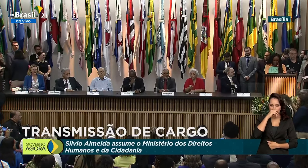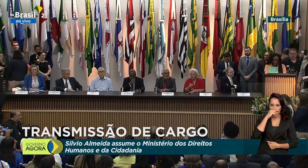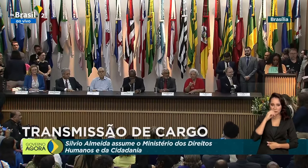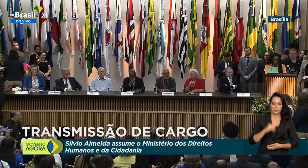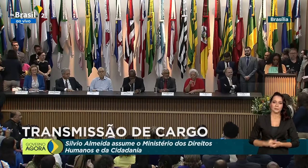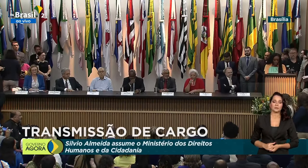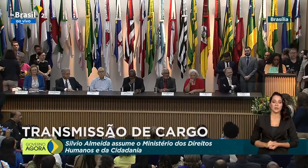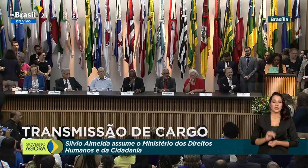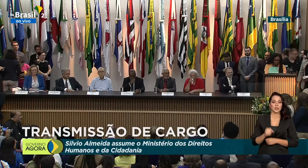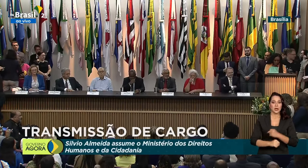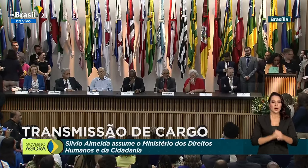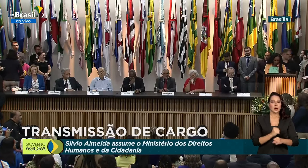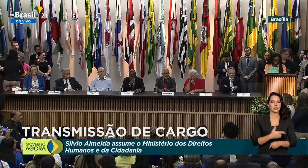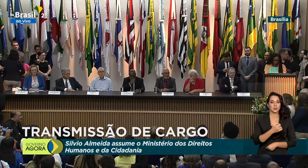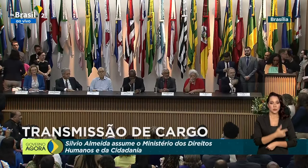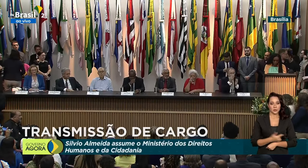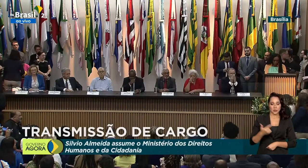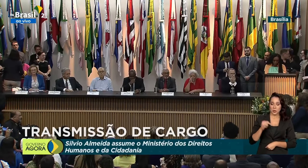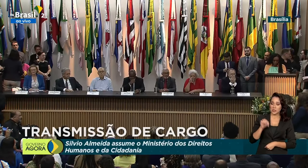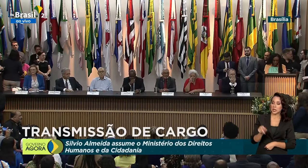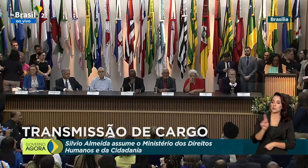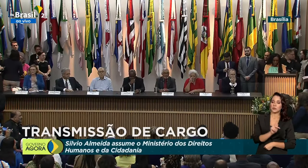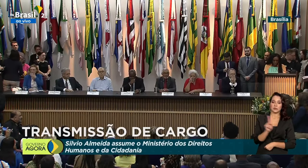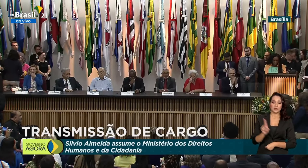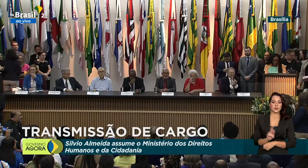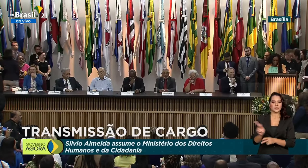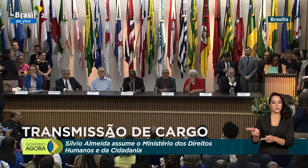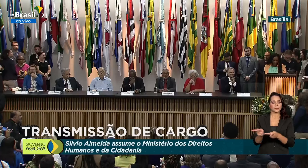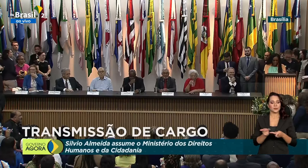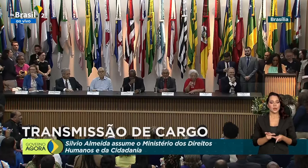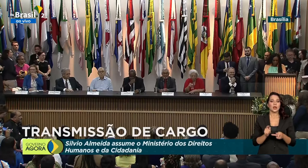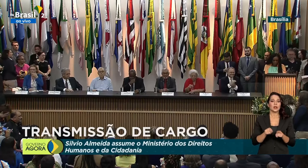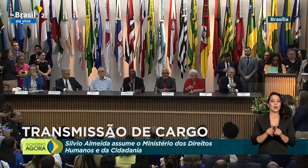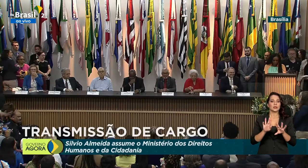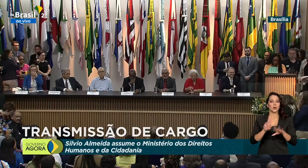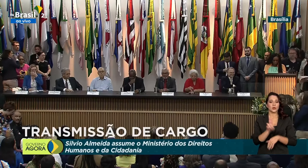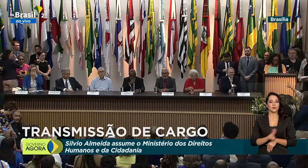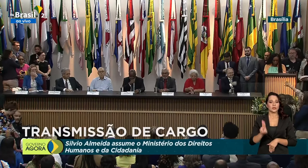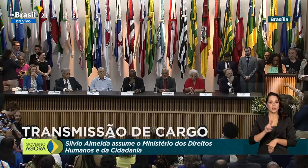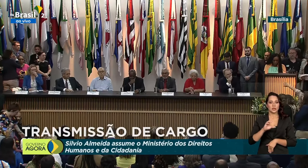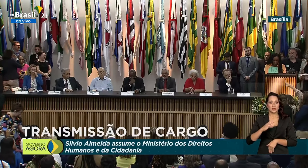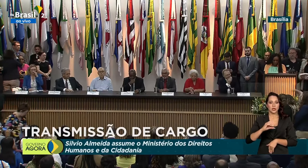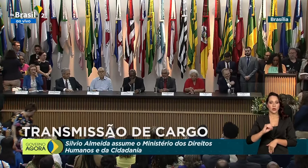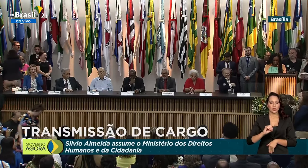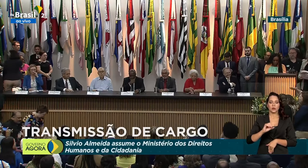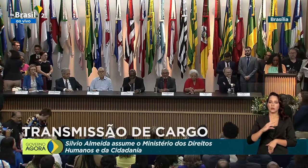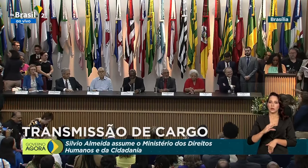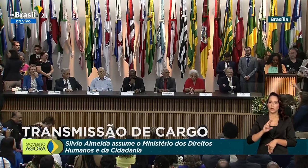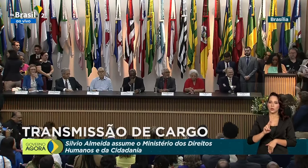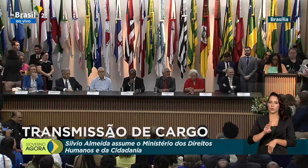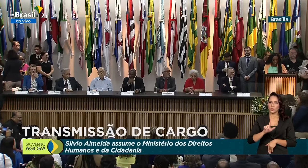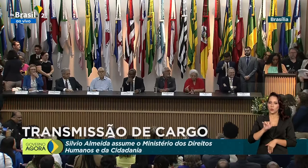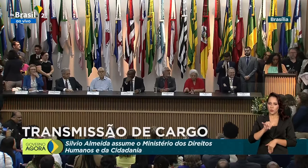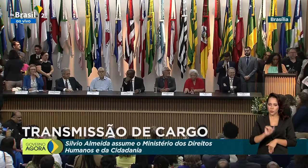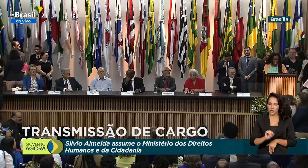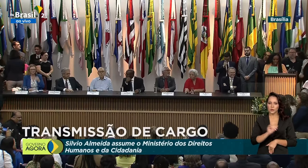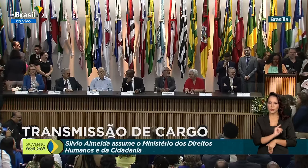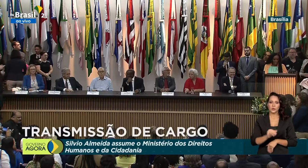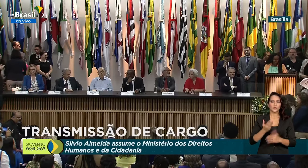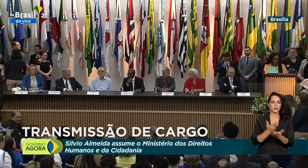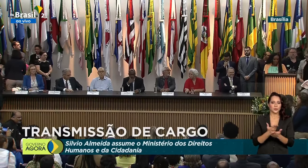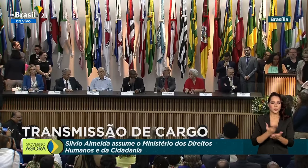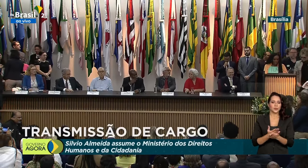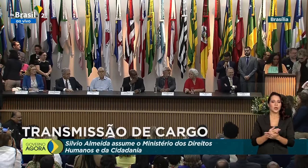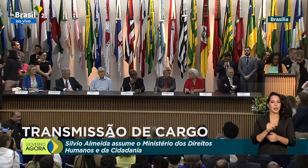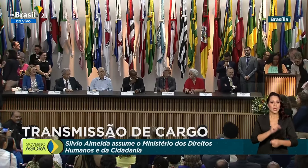já em 2022 foi professor visitante da Universidade de da Columbia do Instituto de Estudos